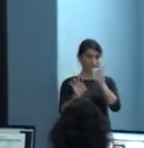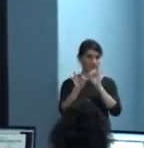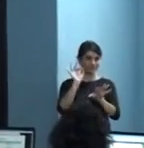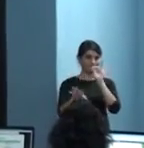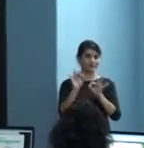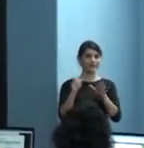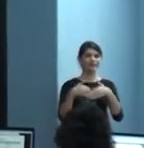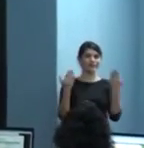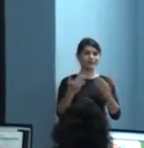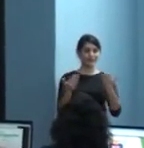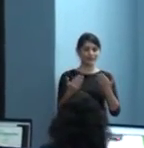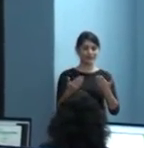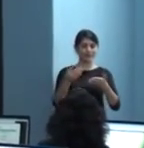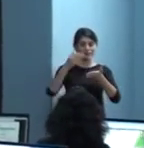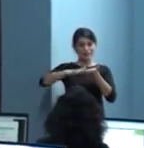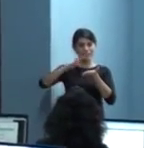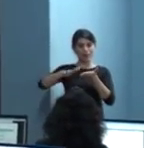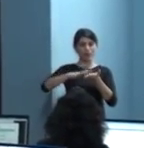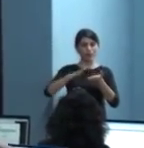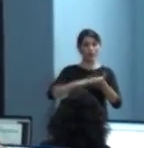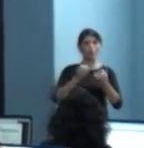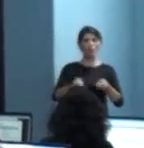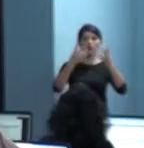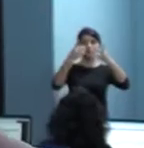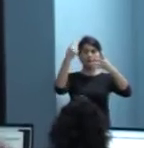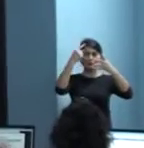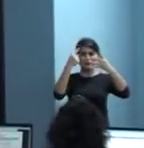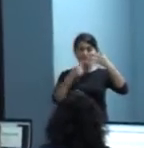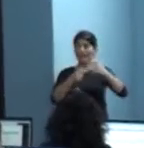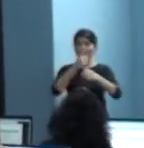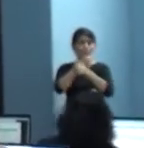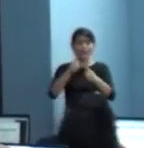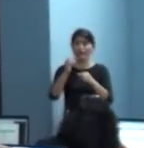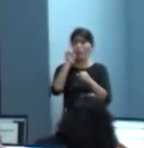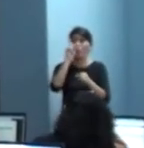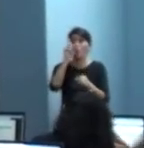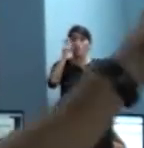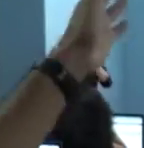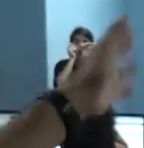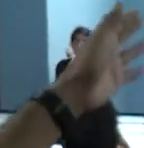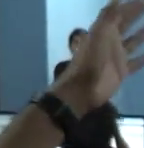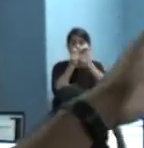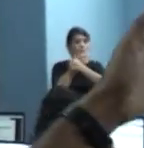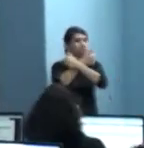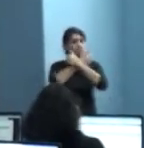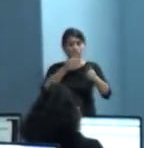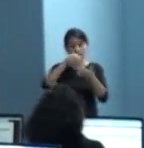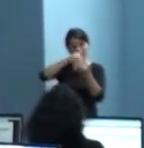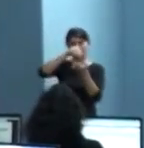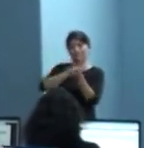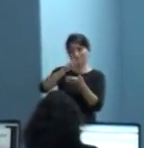¿A quién se le otorgó ese contrato? ¿Cuánto se le está pagando por ese contrato? ¿Qué me van a entregar según ese contrato de obra? Queremos que ellos sepan cómo llegar